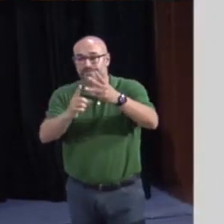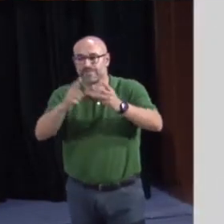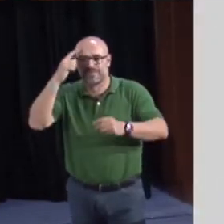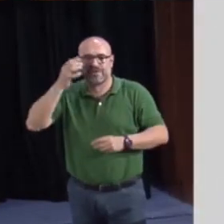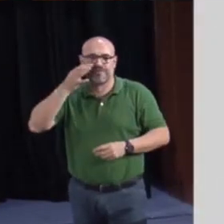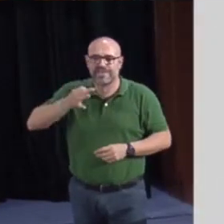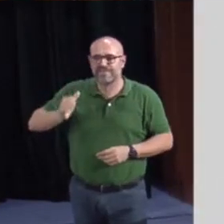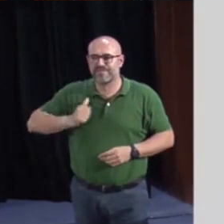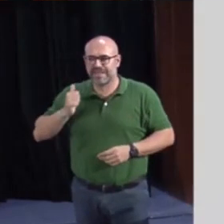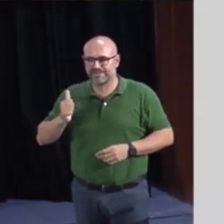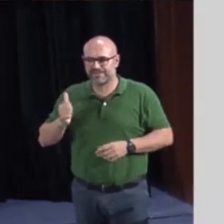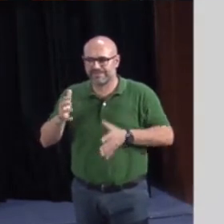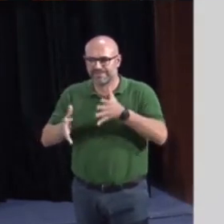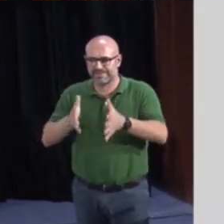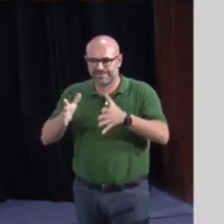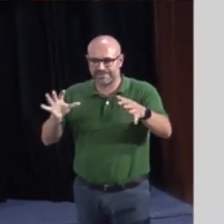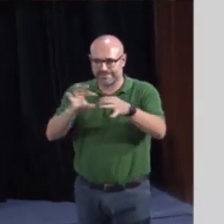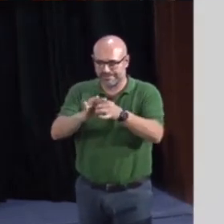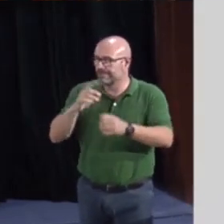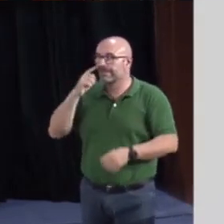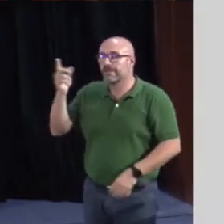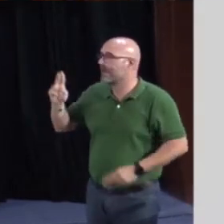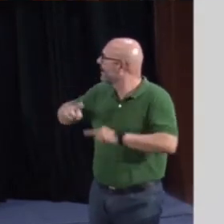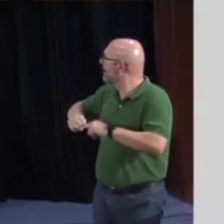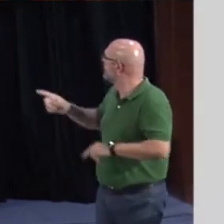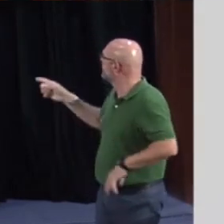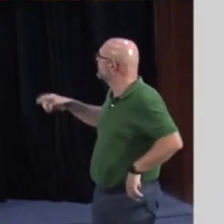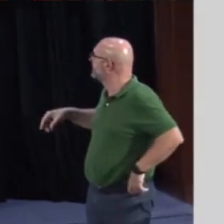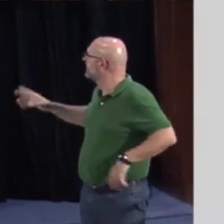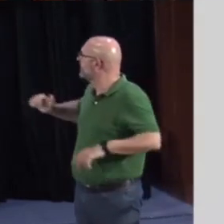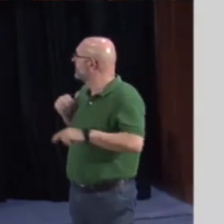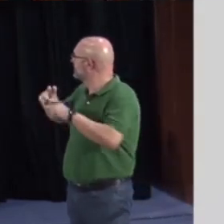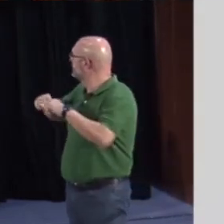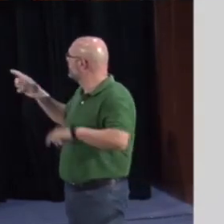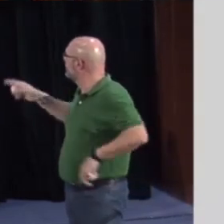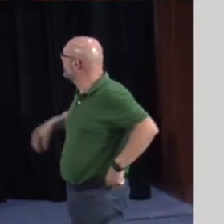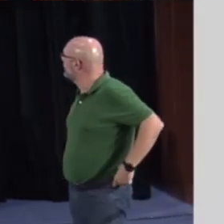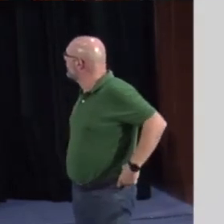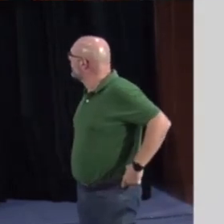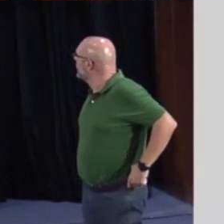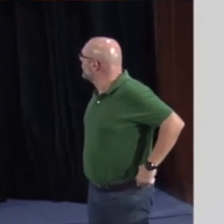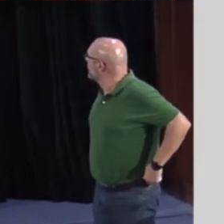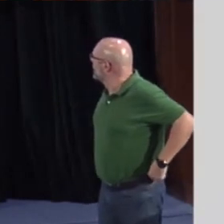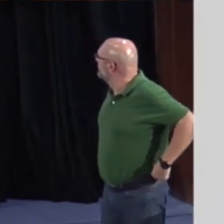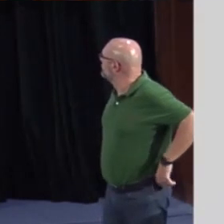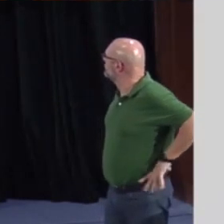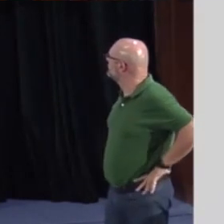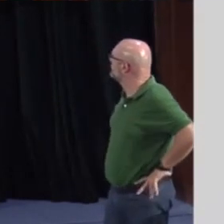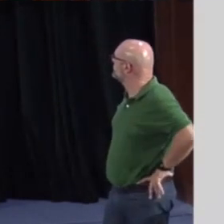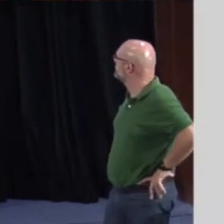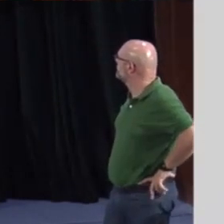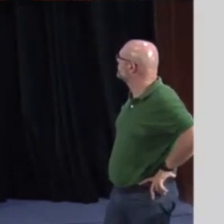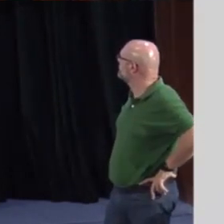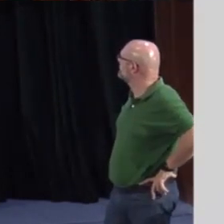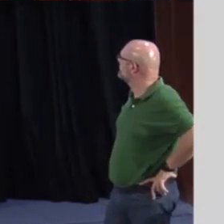La tercera parte de la prueba de comprensión serían textos asignados con respuestas de verdadero o falso, donde aquí realmente lo que evaluamos es la comprensión